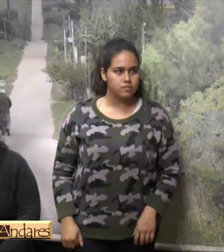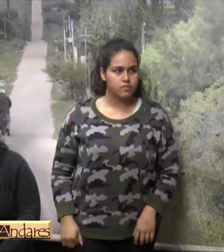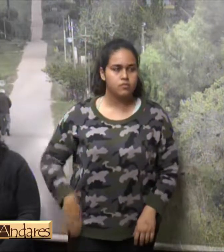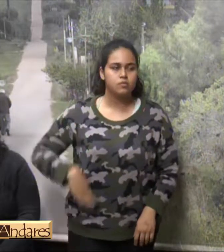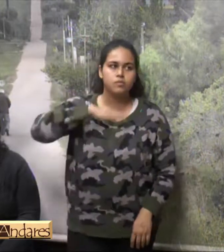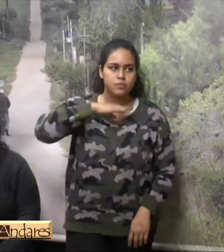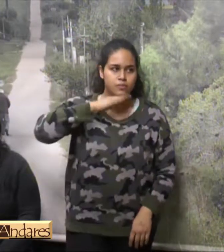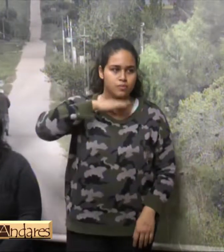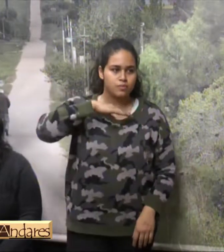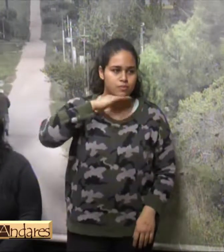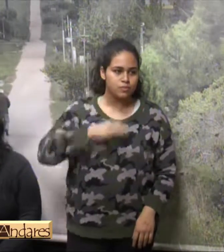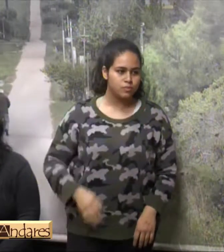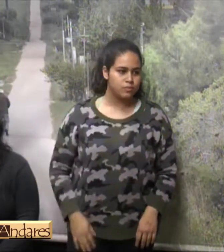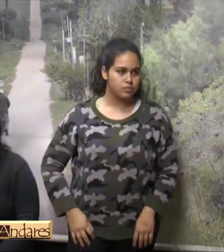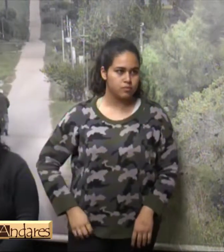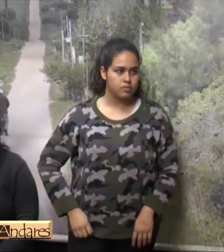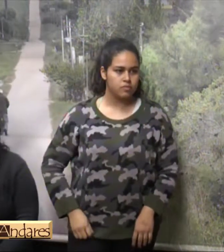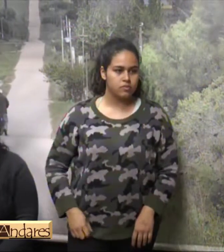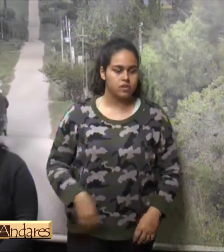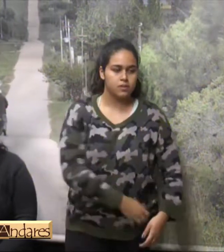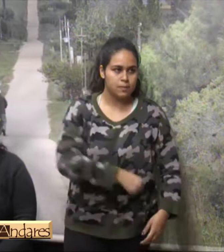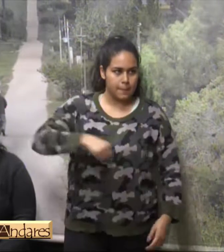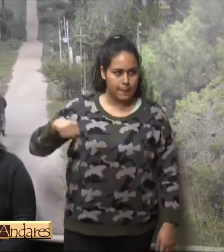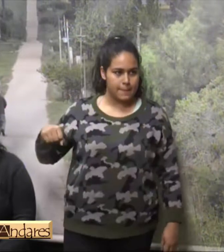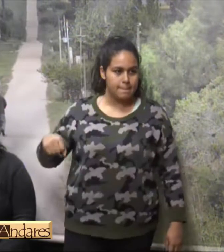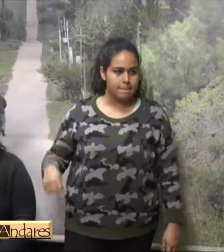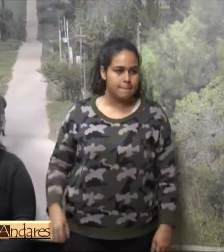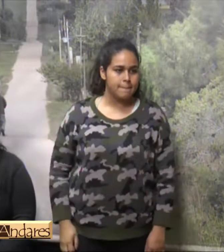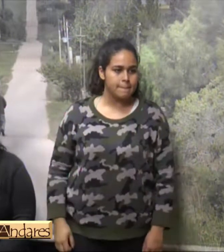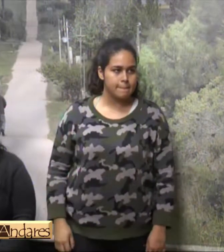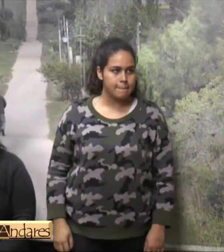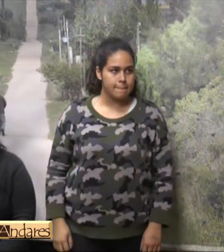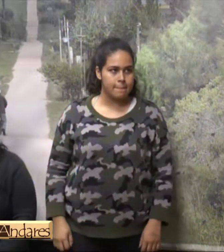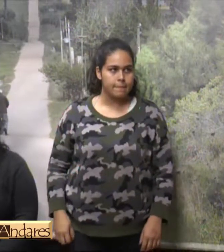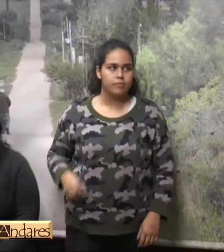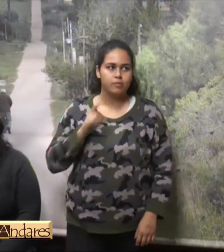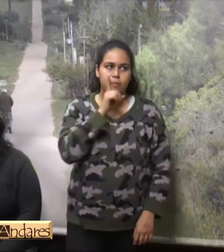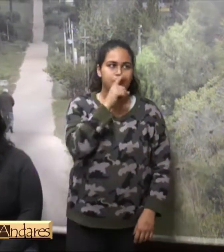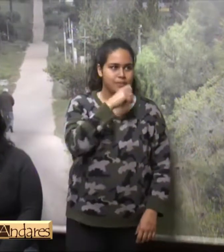Canelones La Valleja Montevideo